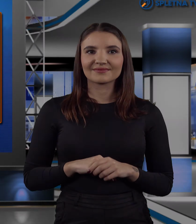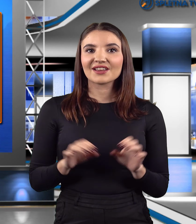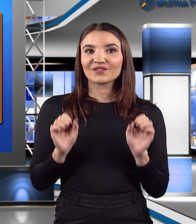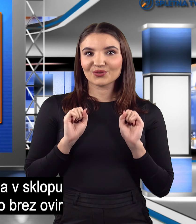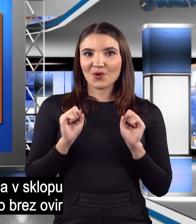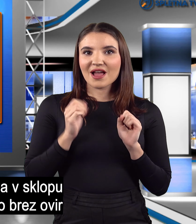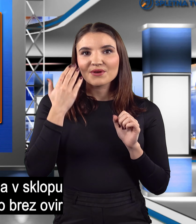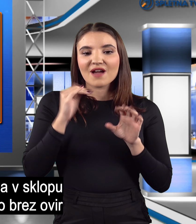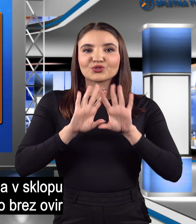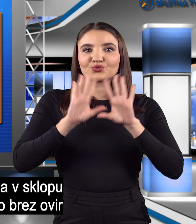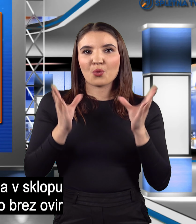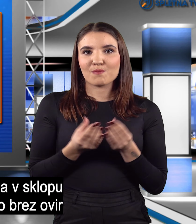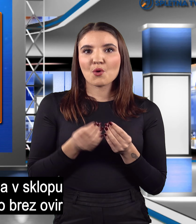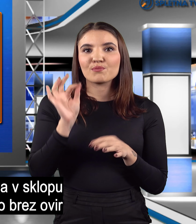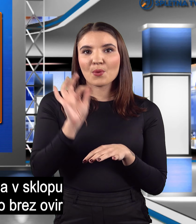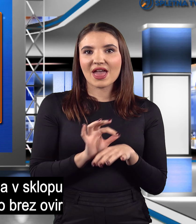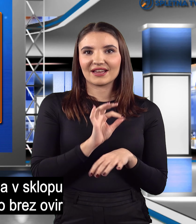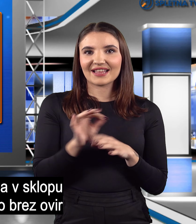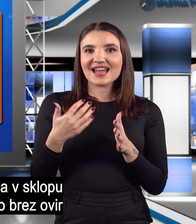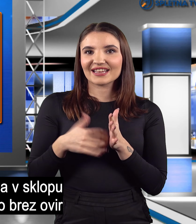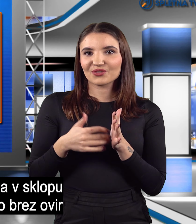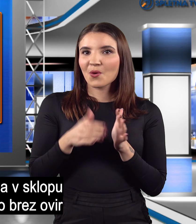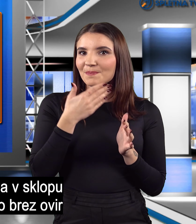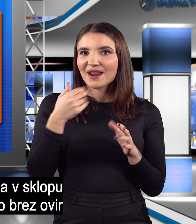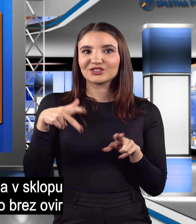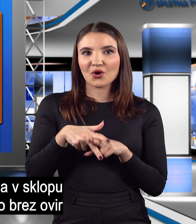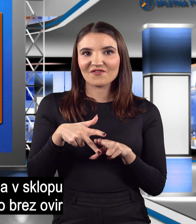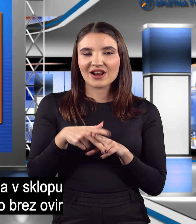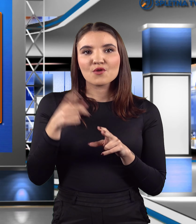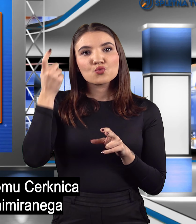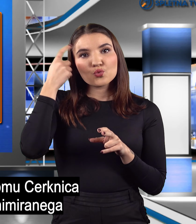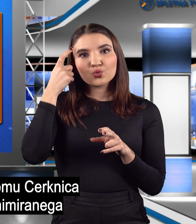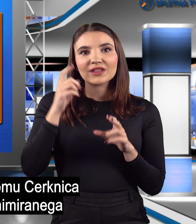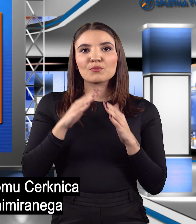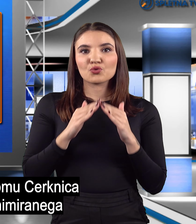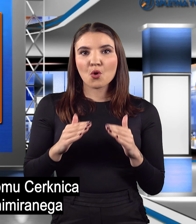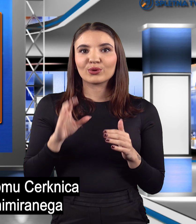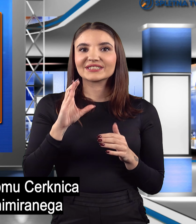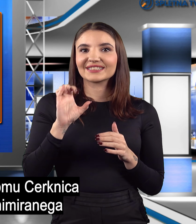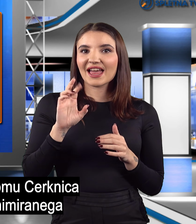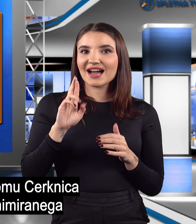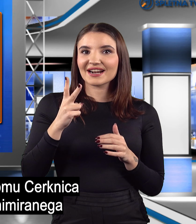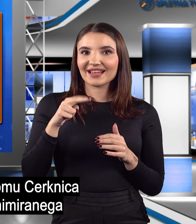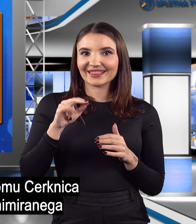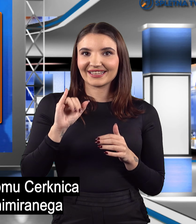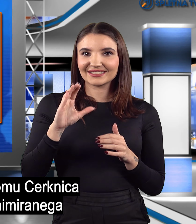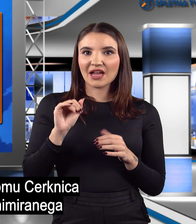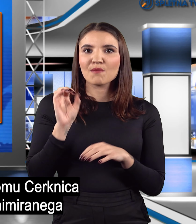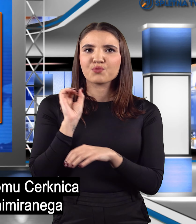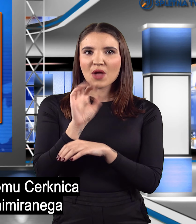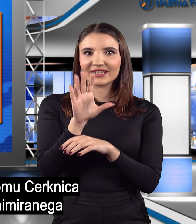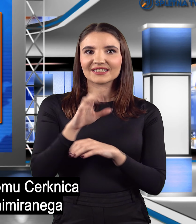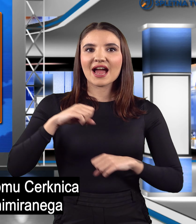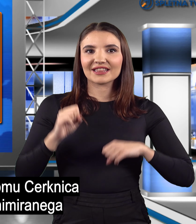V torek je bila v sklopu projekta Kino brez ovir v Kulturnem domu Cerknica projekcija animiranega družinskega filma